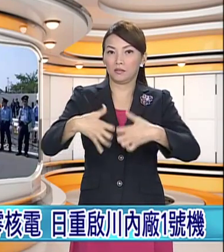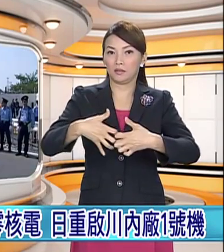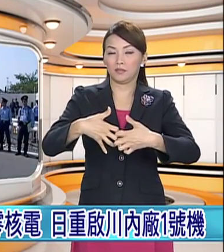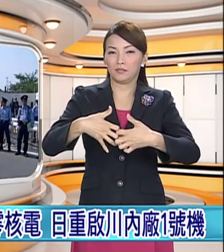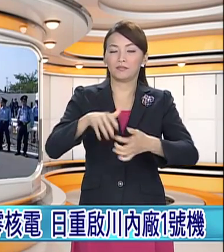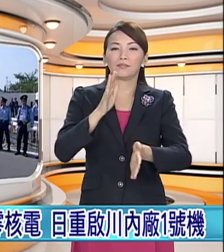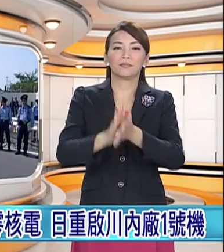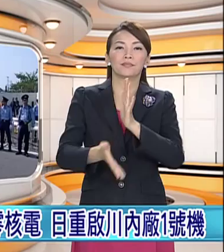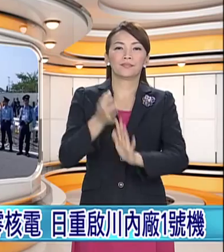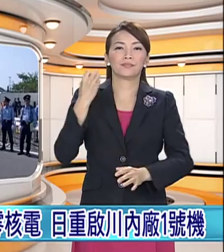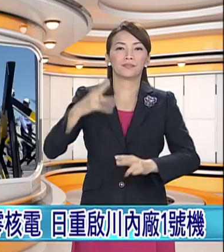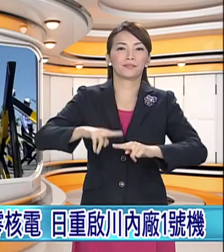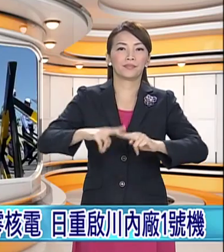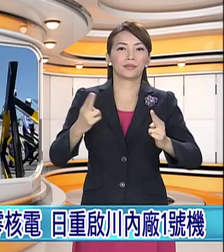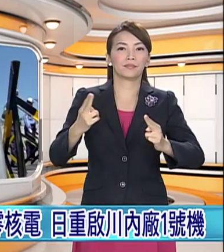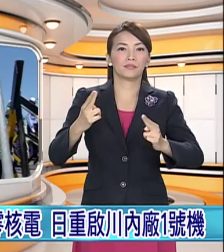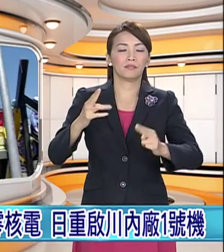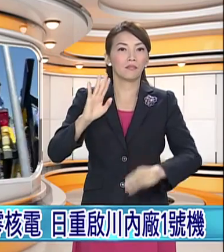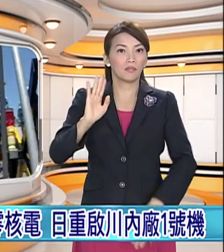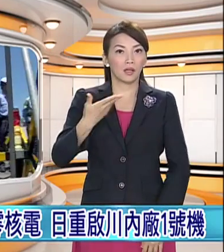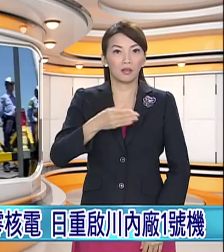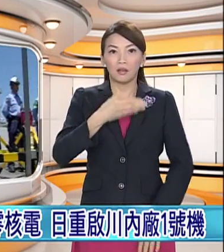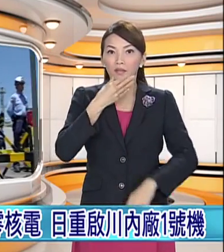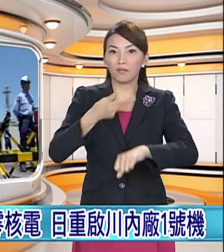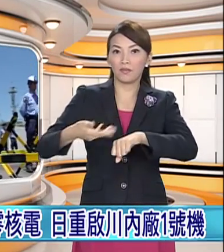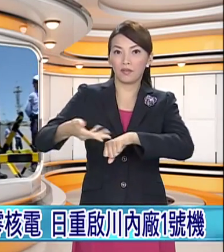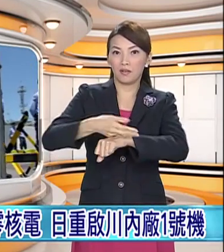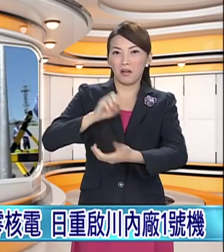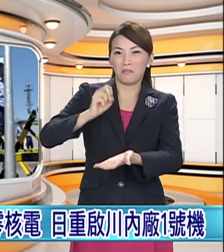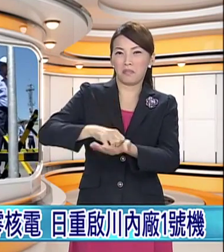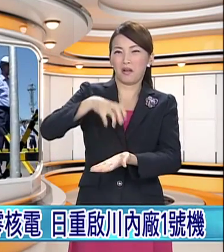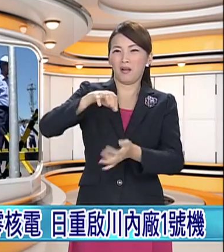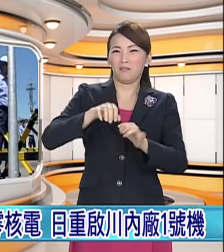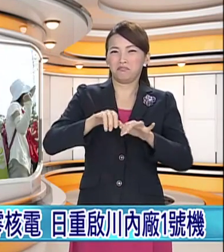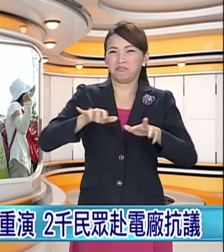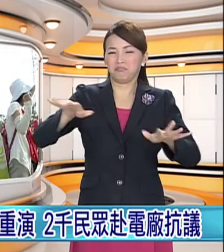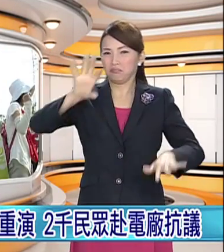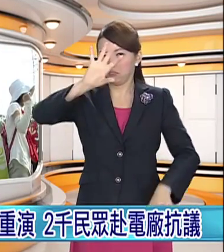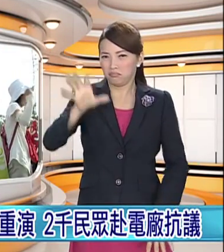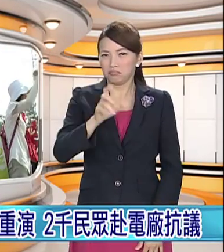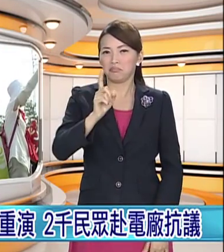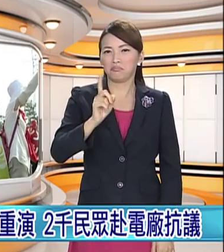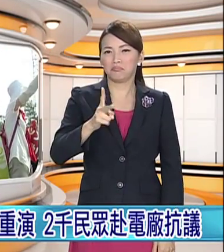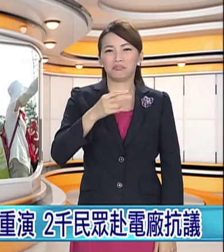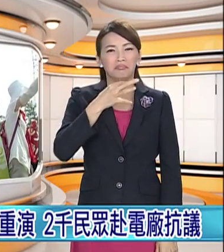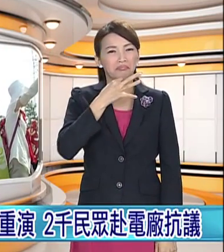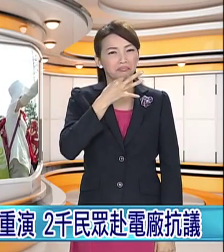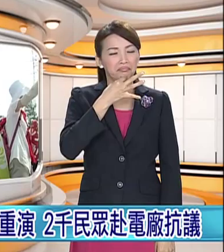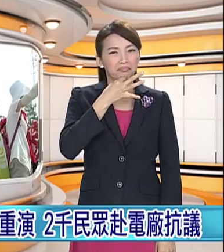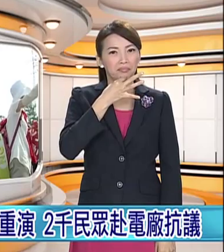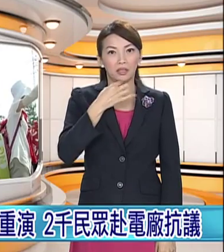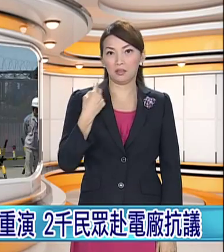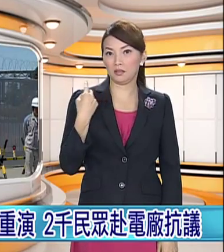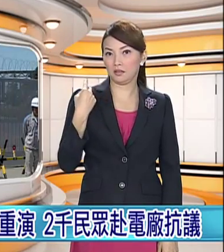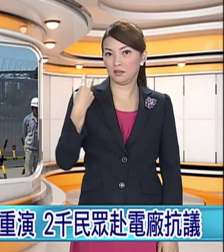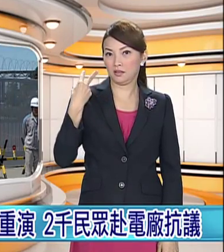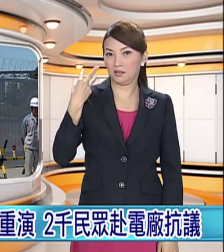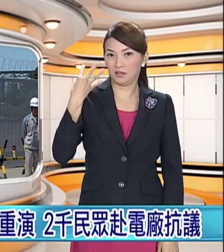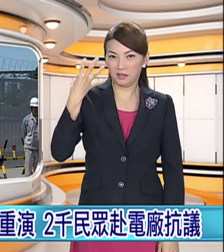况。不过，因为担心福岛核灾的悲剧重演，连续几天有超过